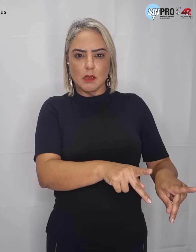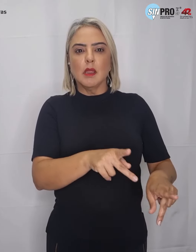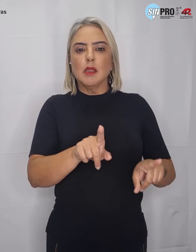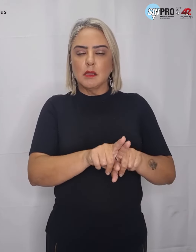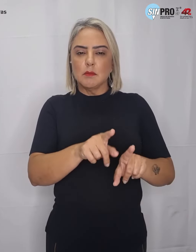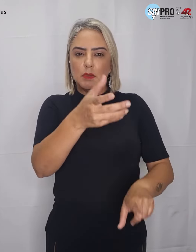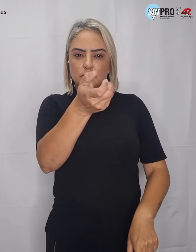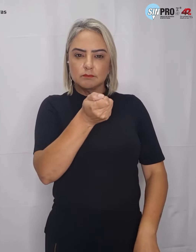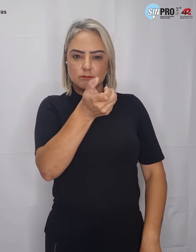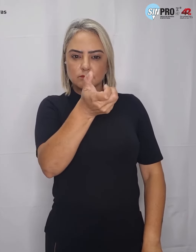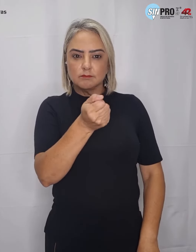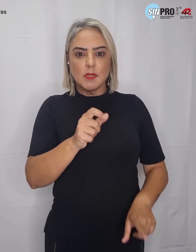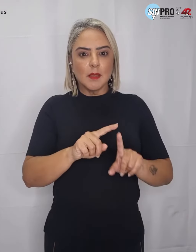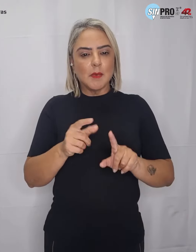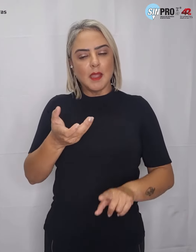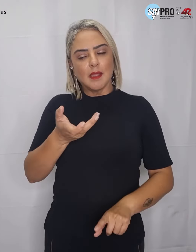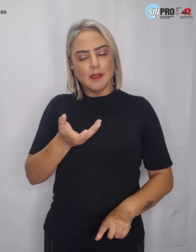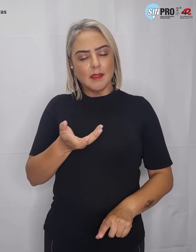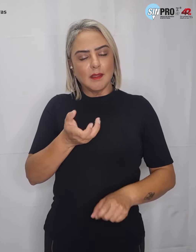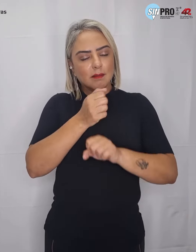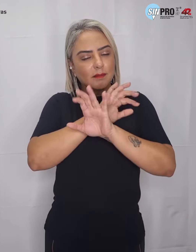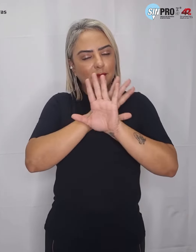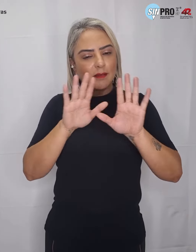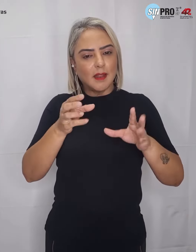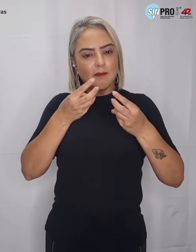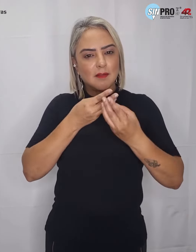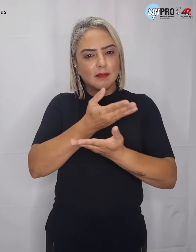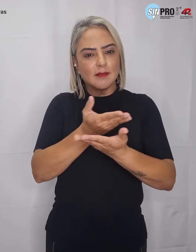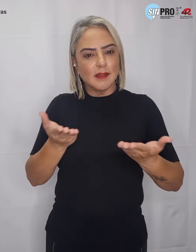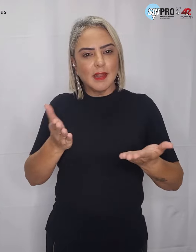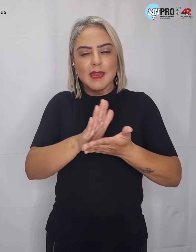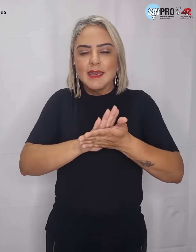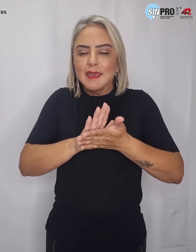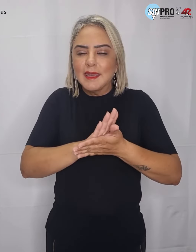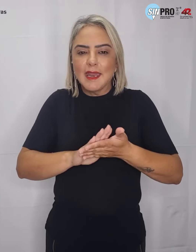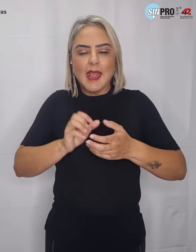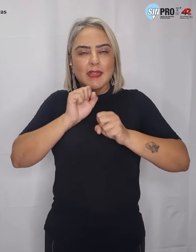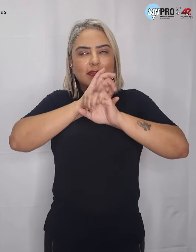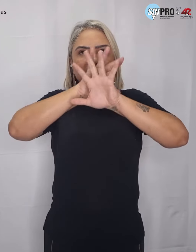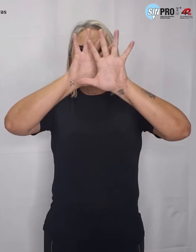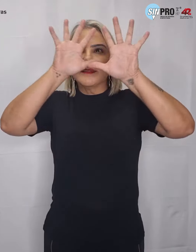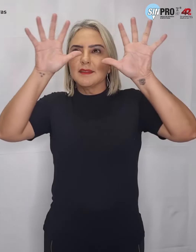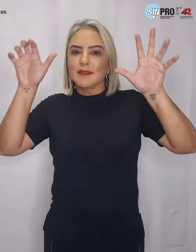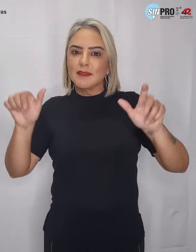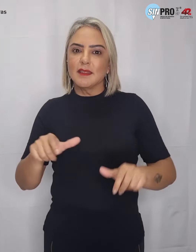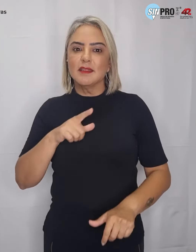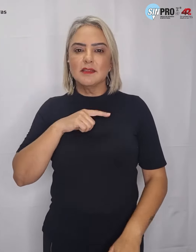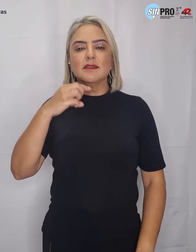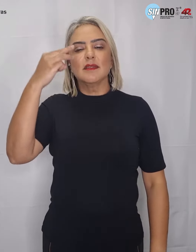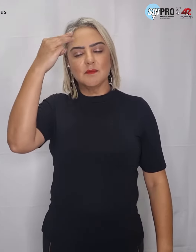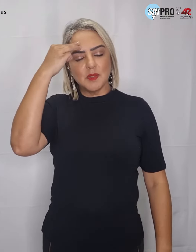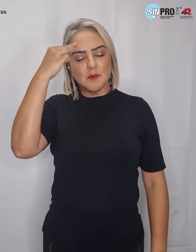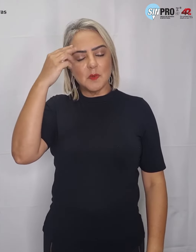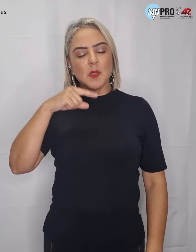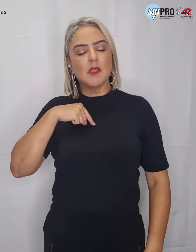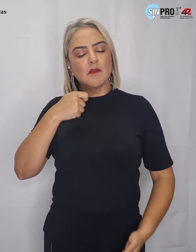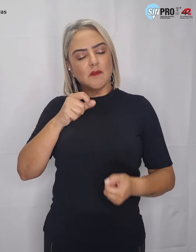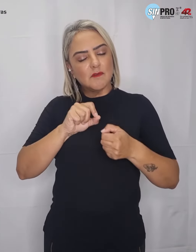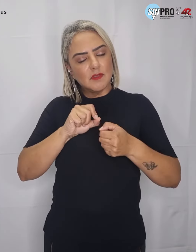pensionistas, mas quero deixar claro que nada vai apagar o brilho de termos em mente de que cumprimos a nossa